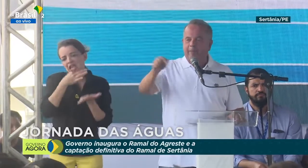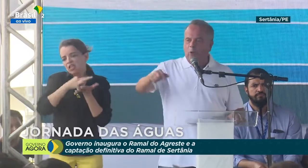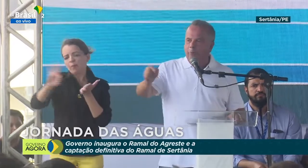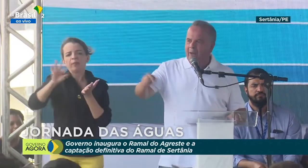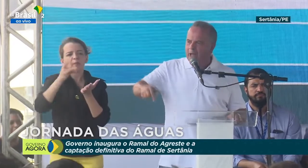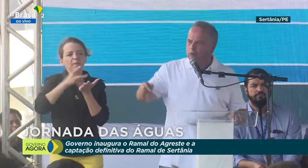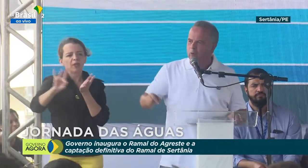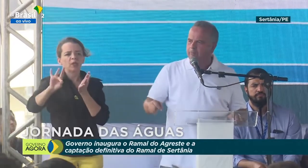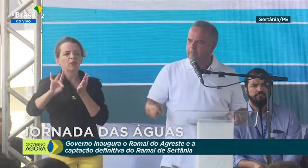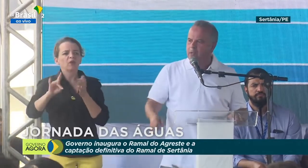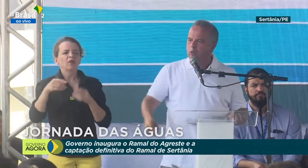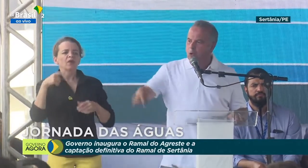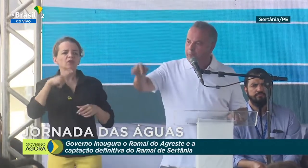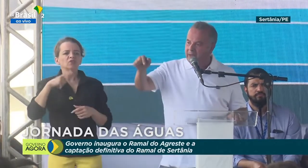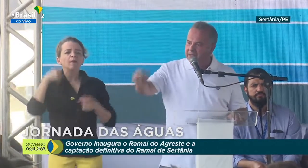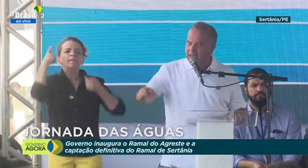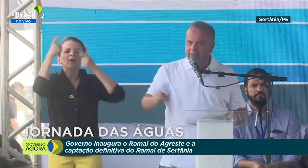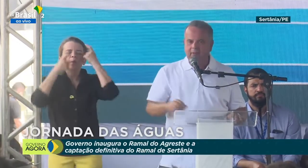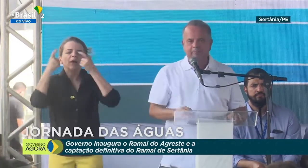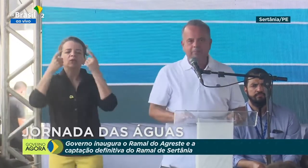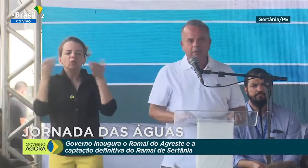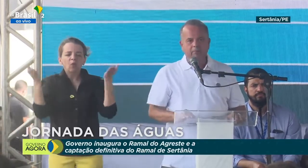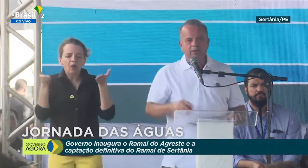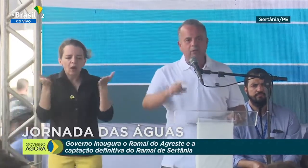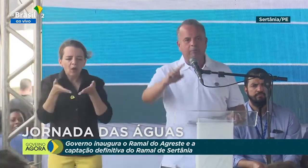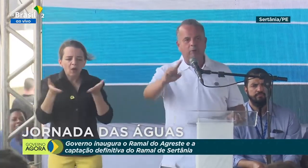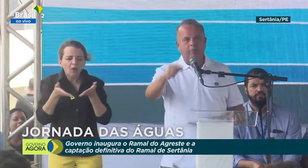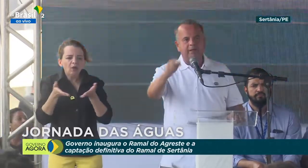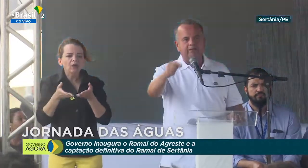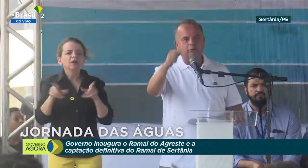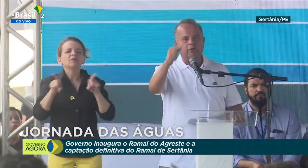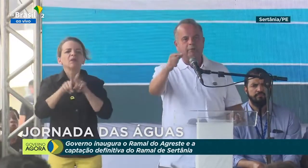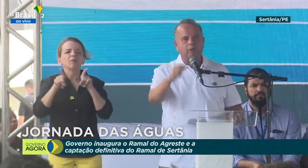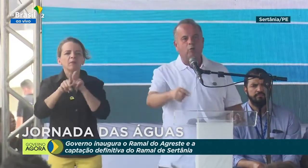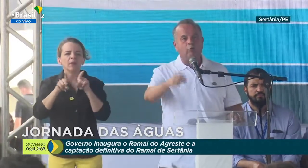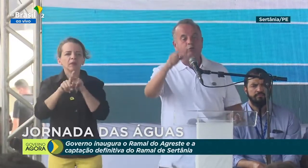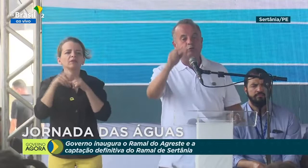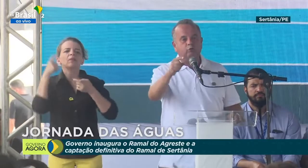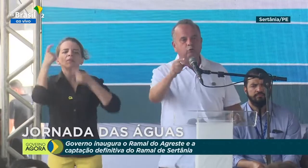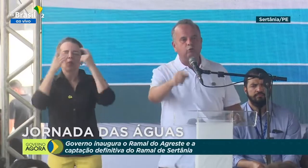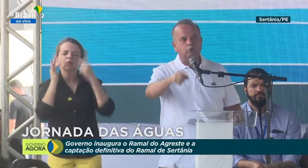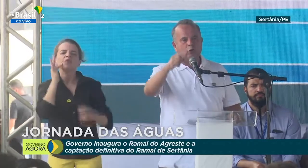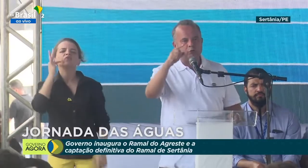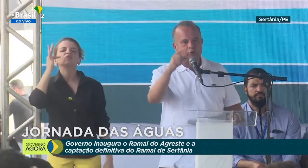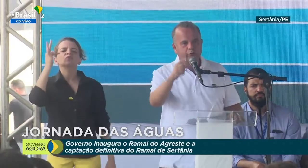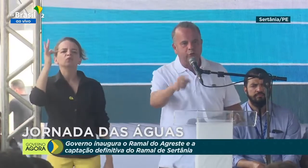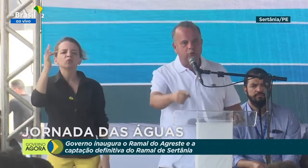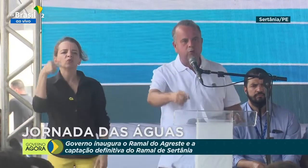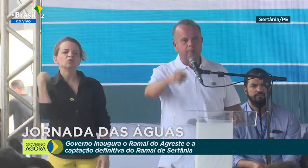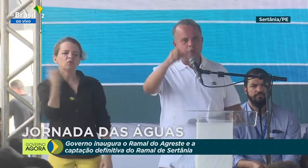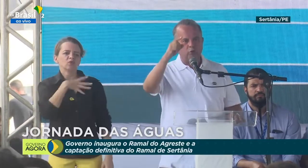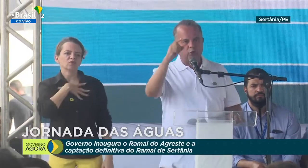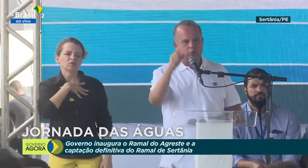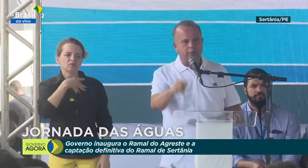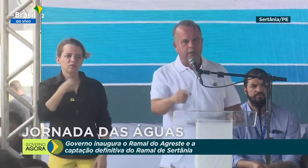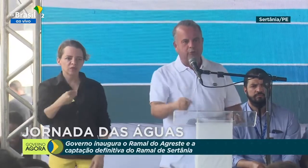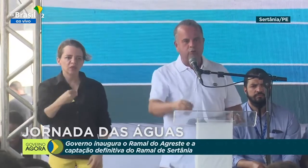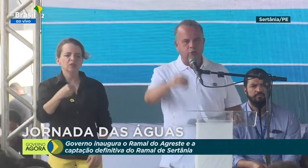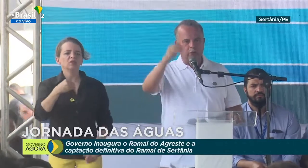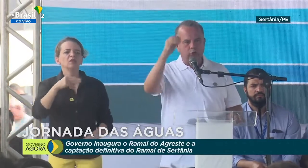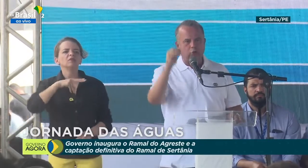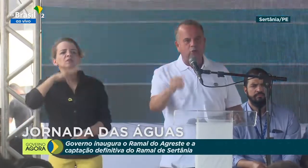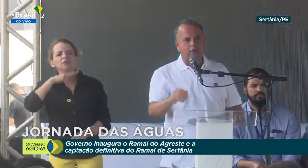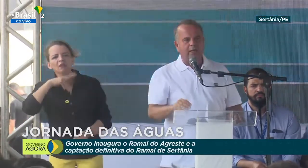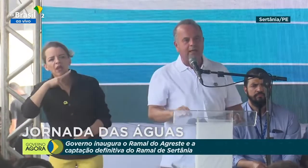que está preocupado com o presente, mas tem uma preocupação também com o futuro dos nossos filhos, dos nossos